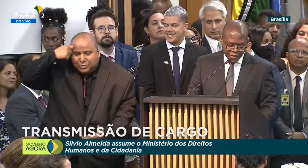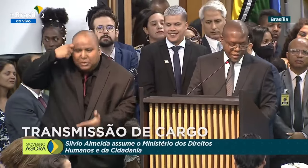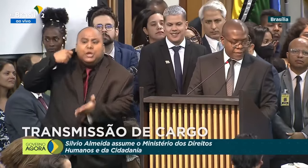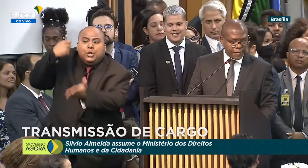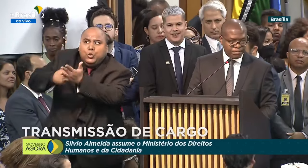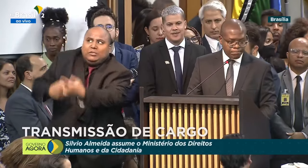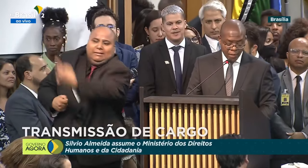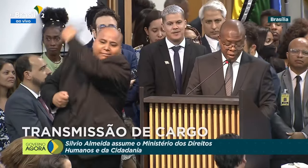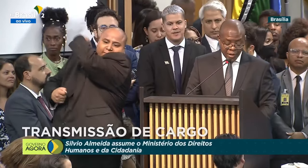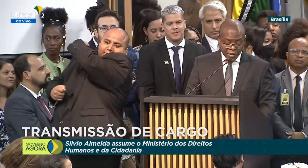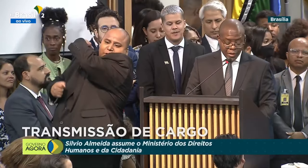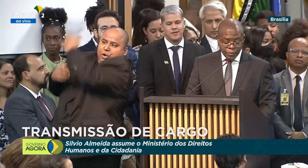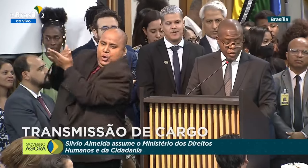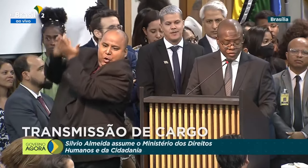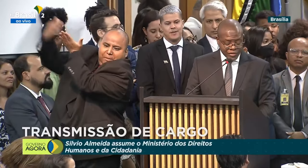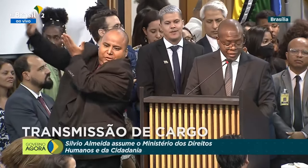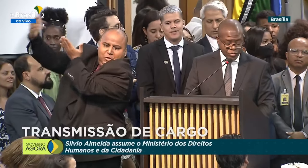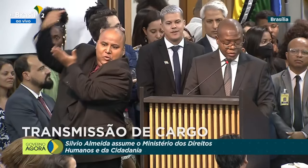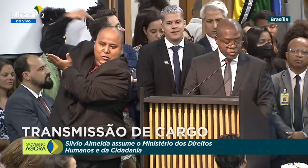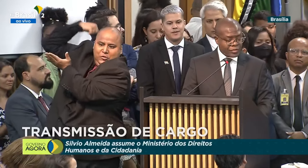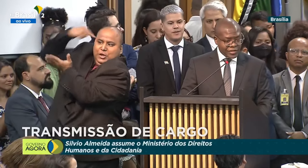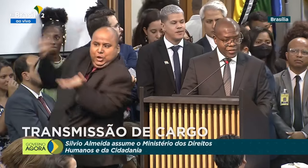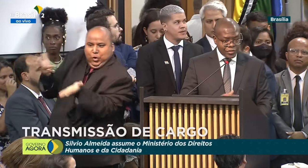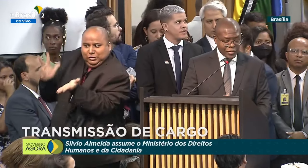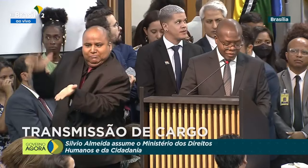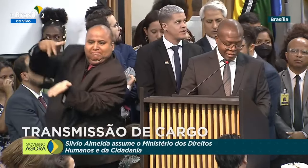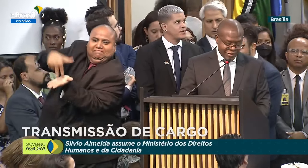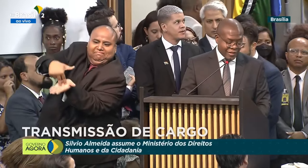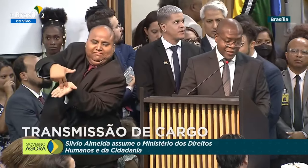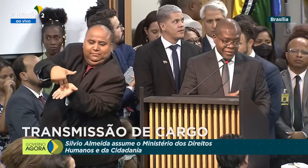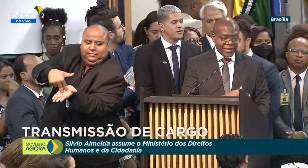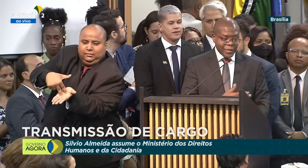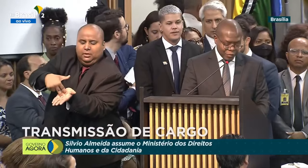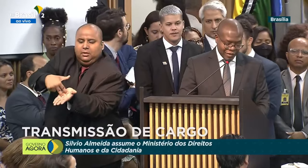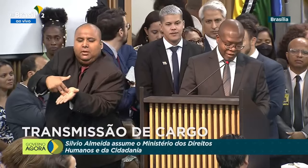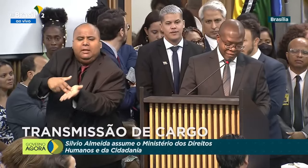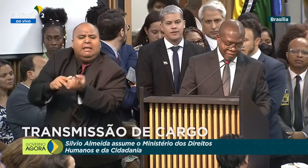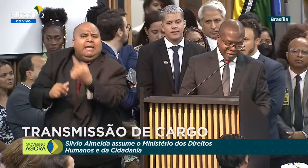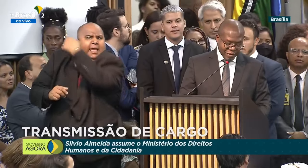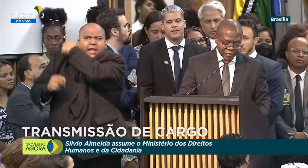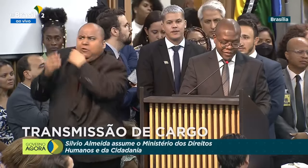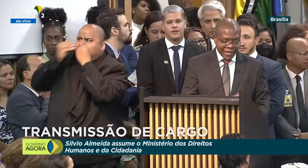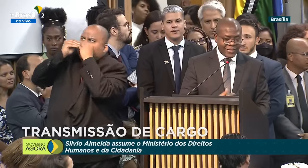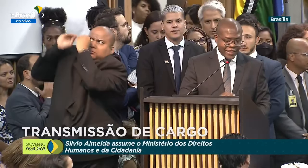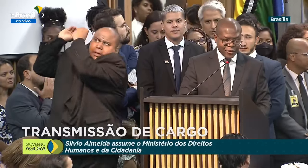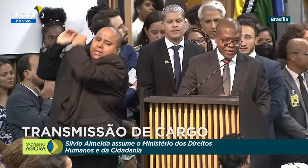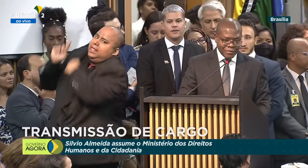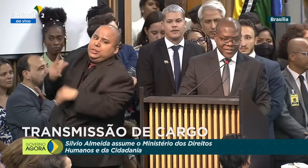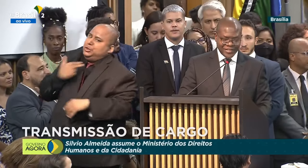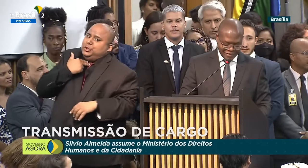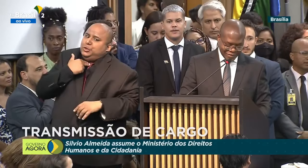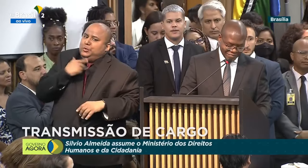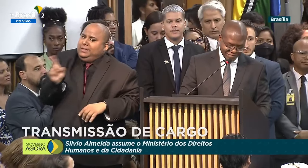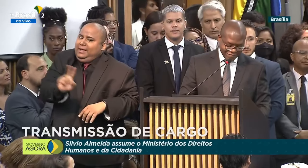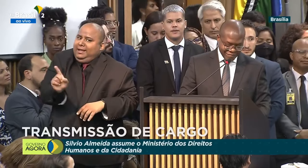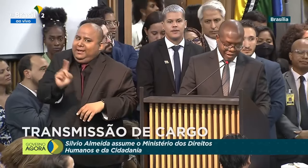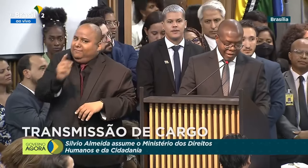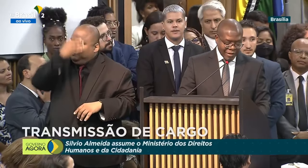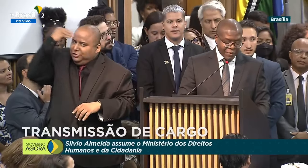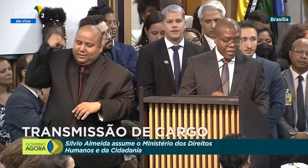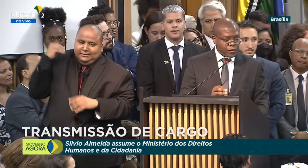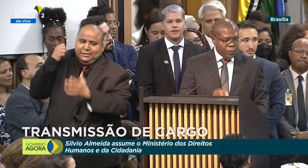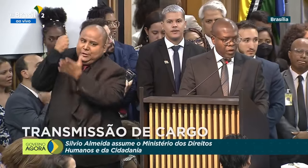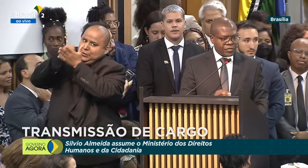um dia também foi deles não posso dizer que suas lutas não serão esquecidas Até porque não se esquece daquilo que está presente